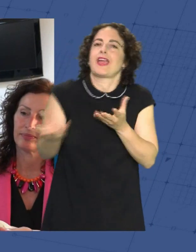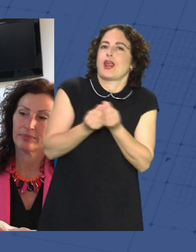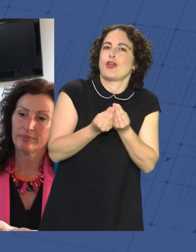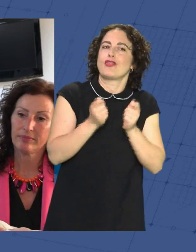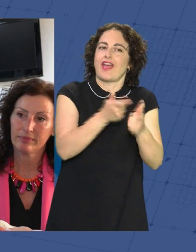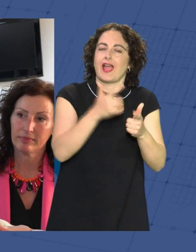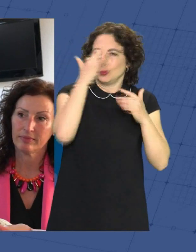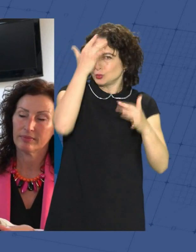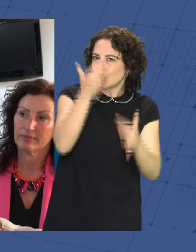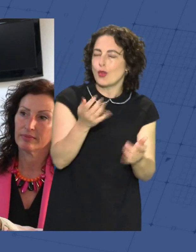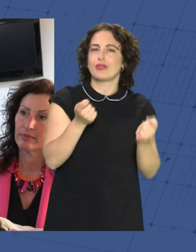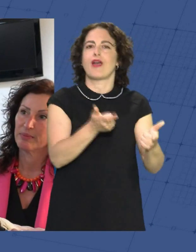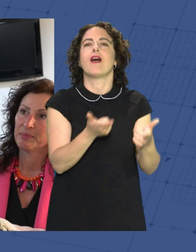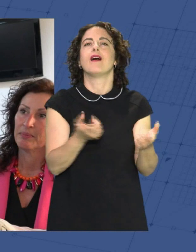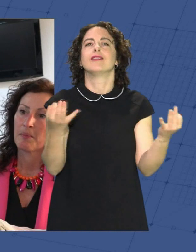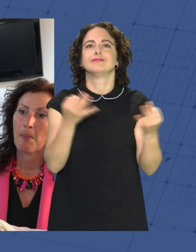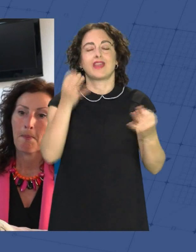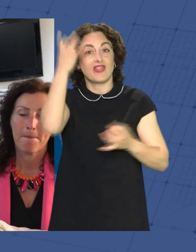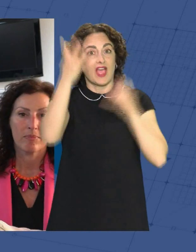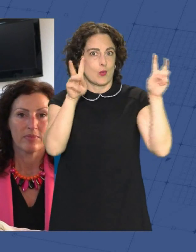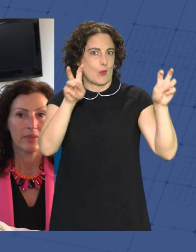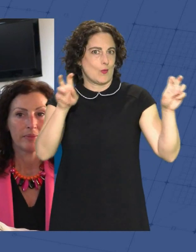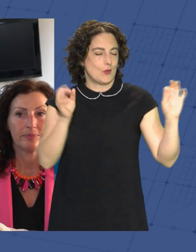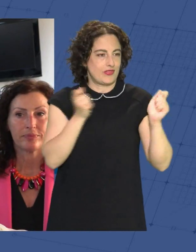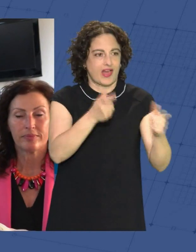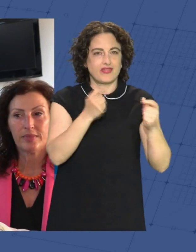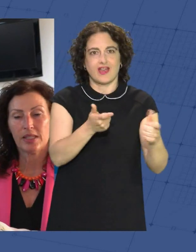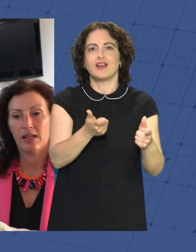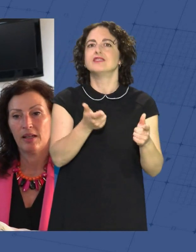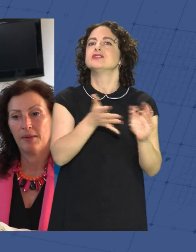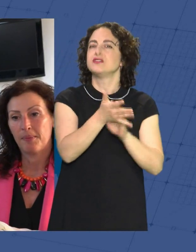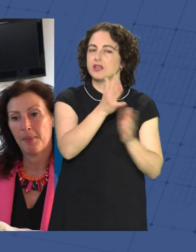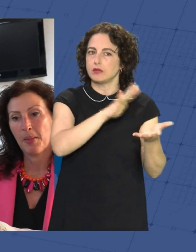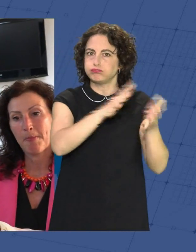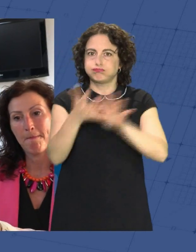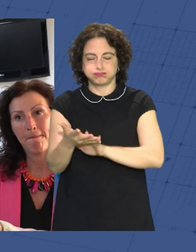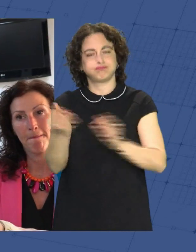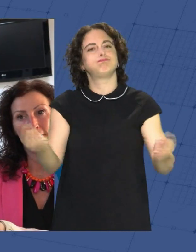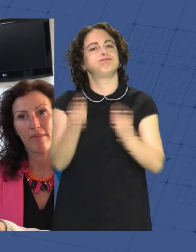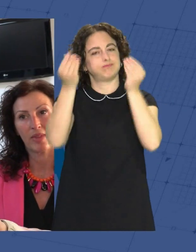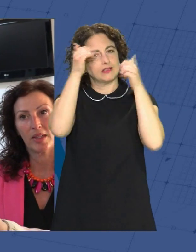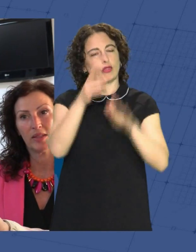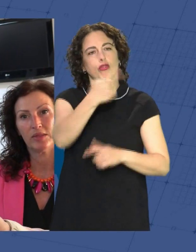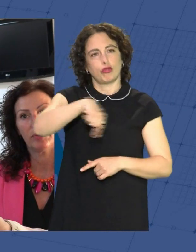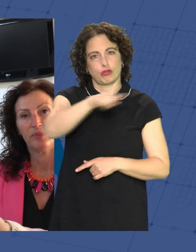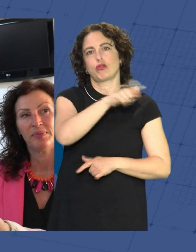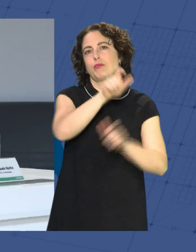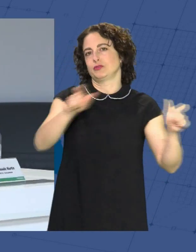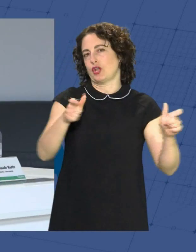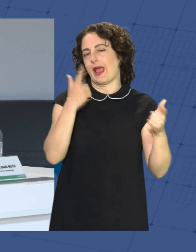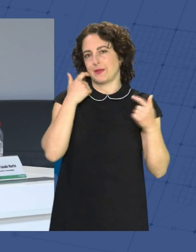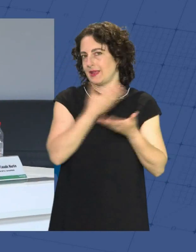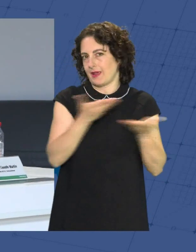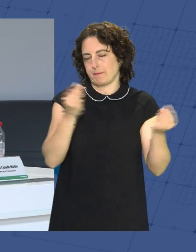ilusión, van a aportar ideas frescas y eso va a rebundar en una mejora de la atención sanitaria a todos los almerienses.